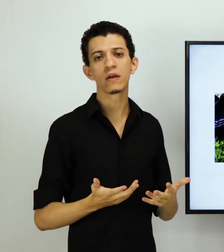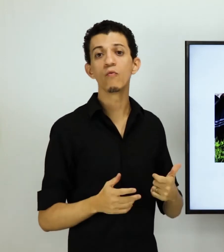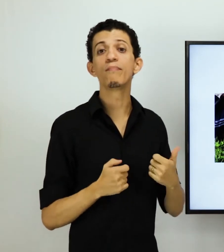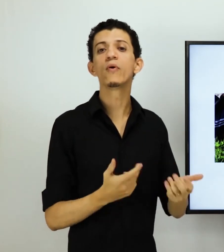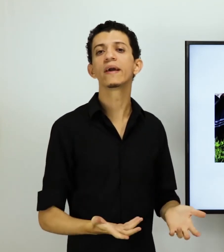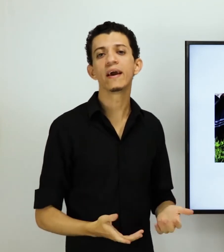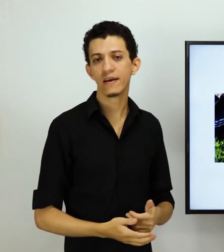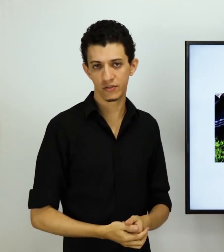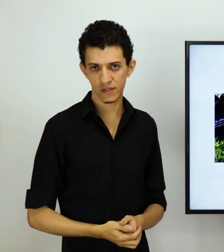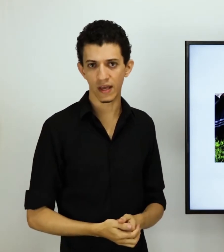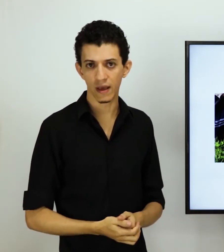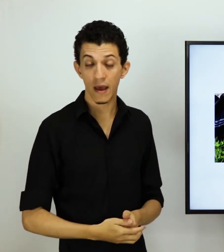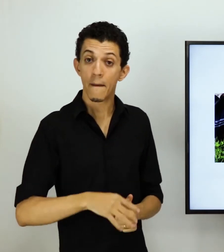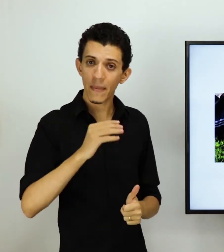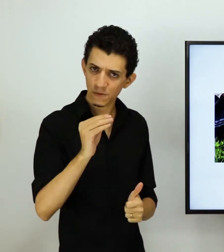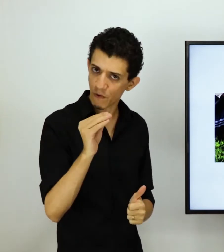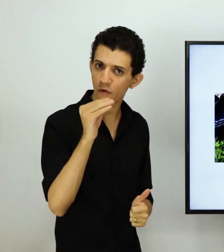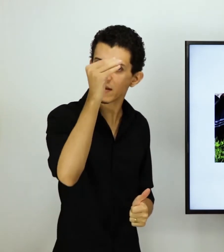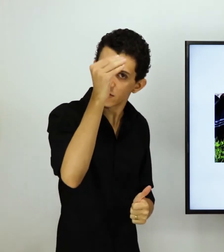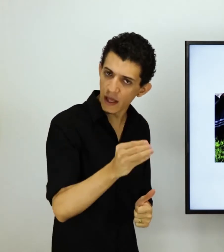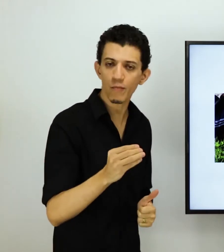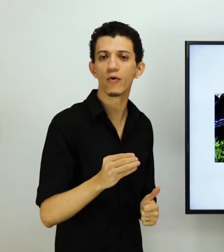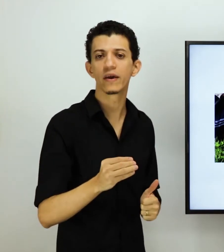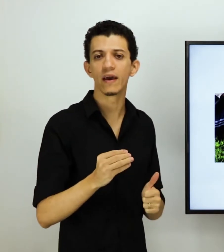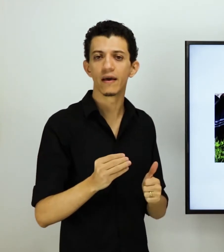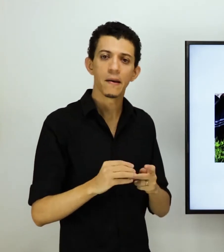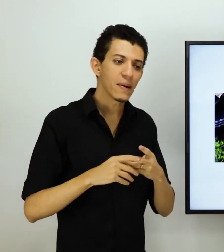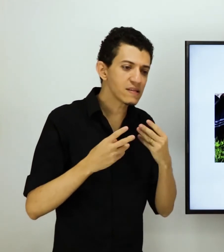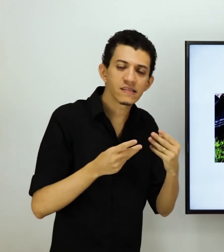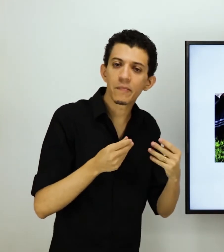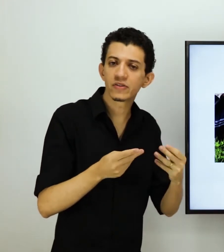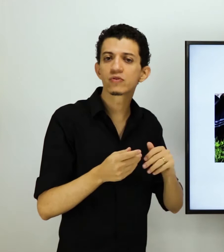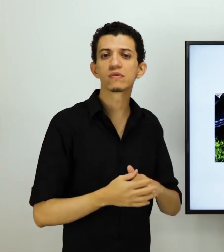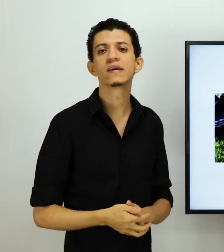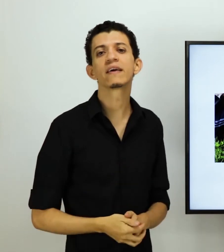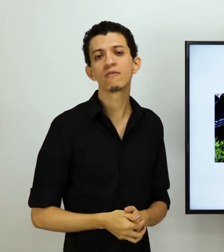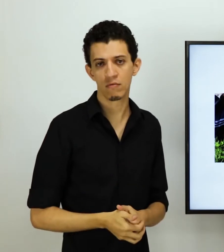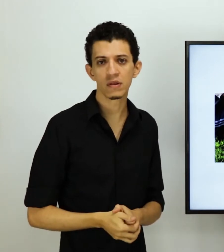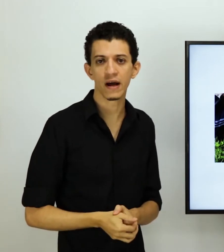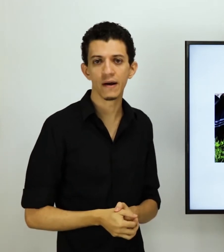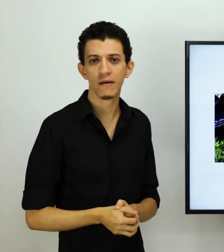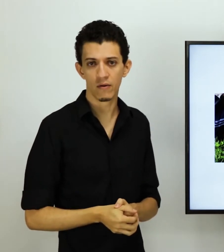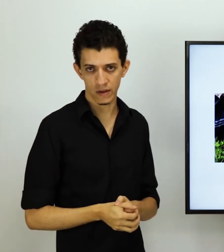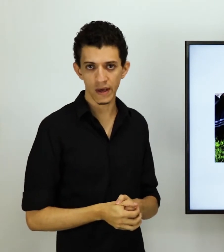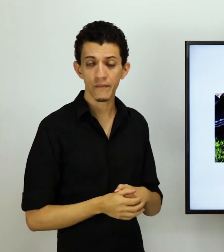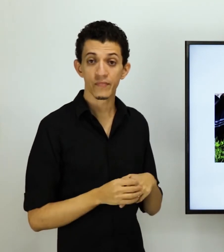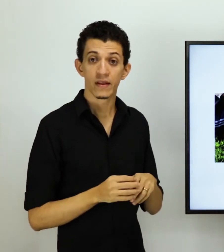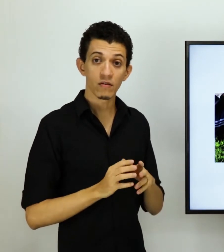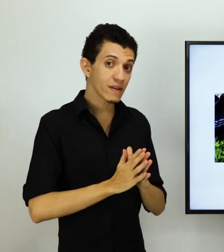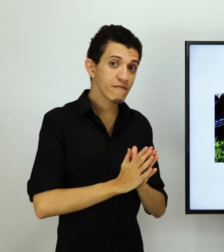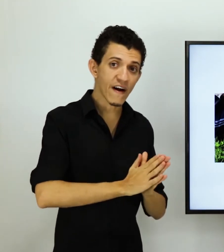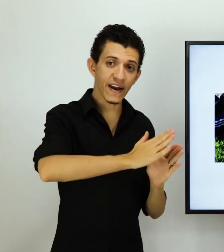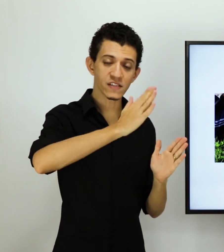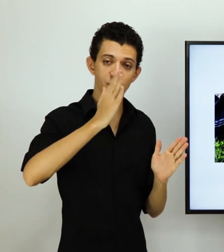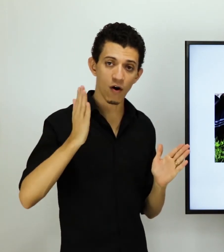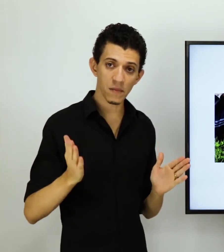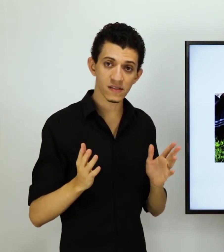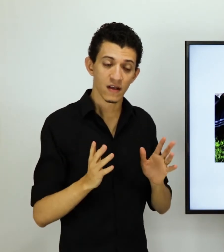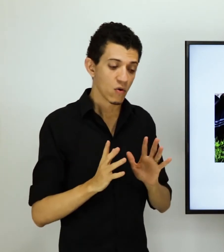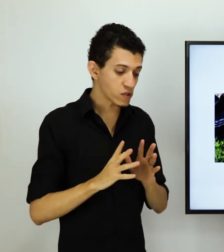um porquê de ser. Mas provavelmente tem um porquê, mas nem sempre a gente consegue encontrar. Okay? Então tem várias formas, os